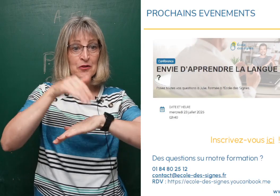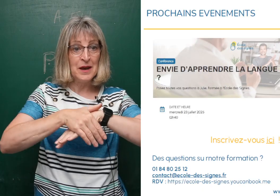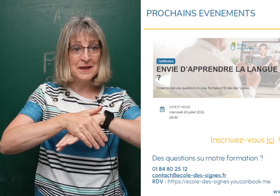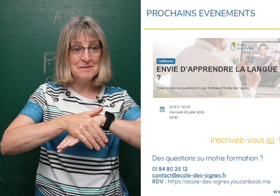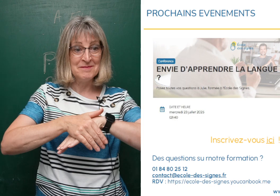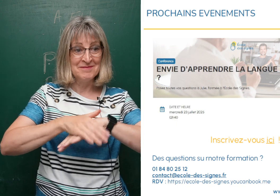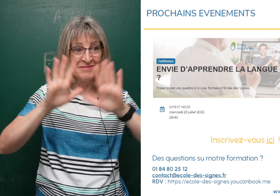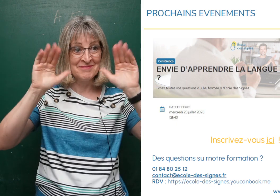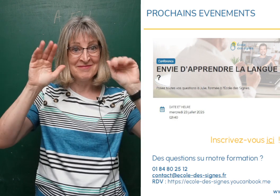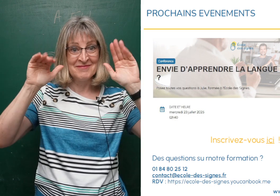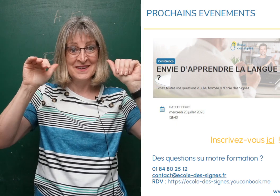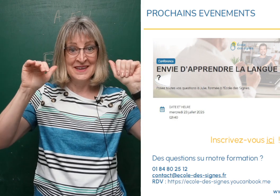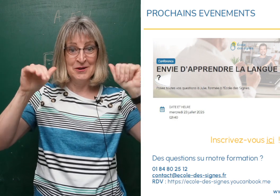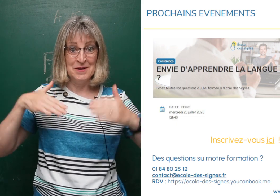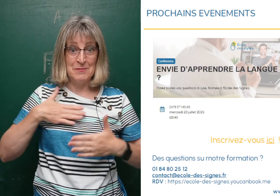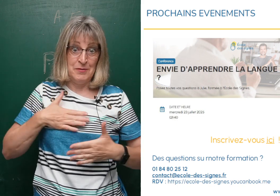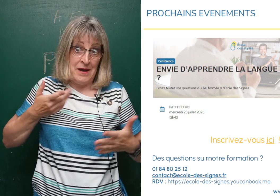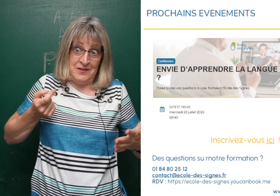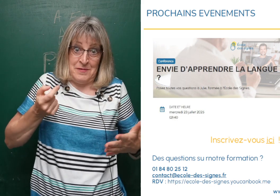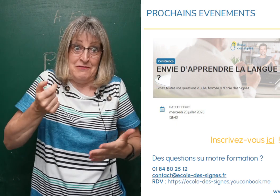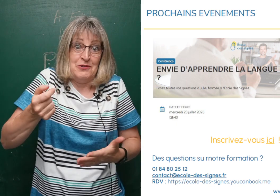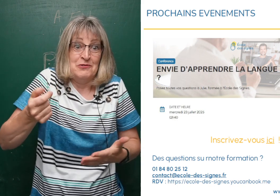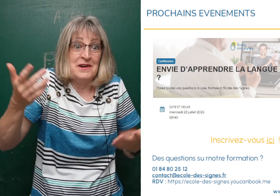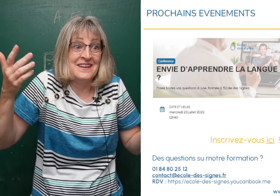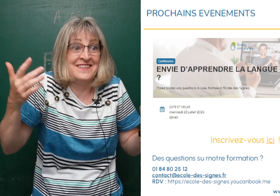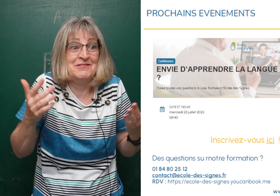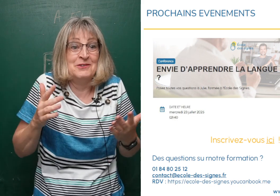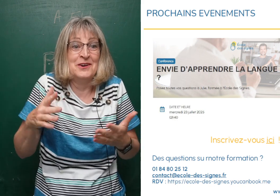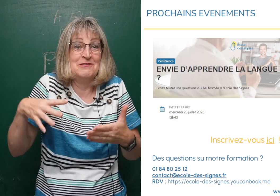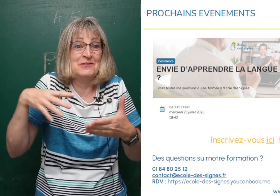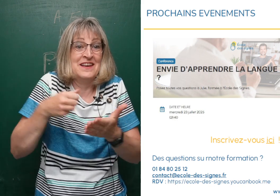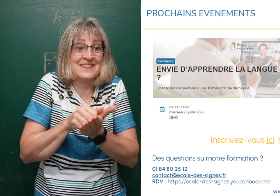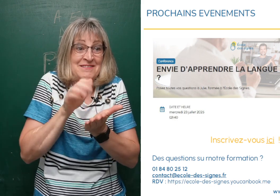soirée. Et puis j'espère vous revoir si vous vous inscrivez